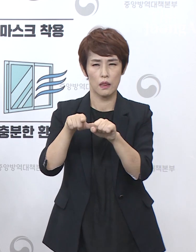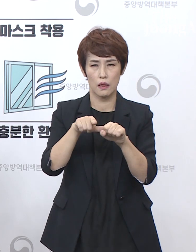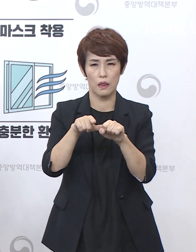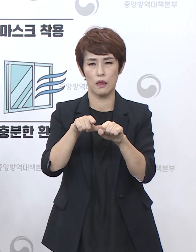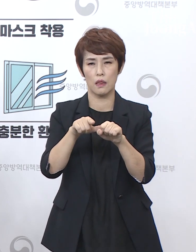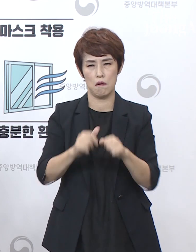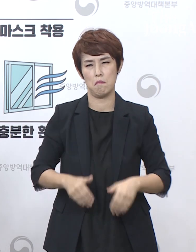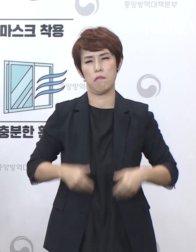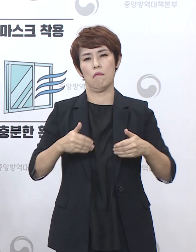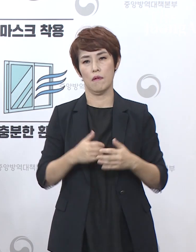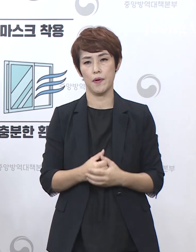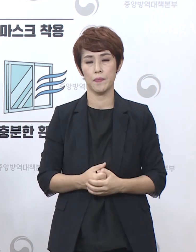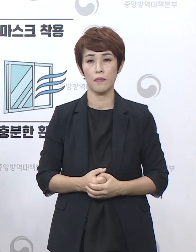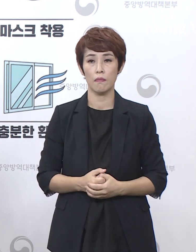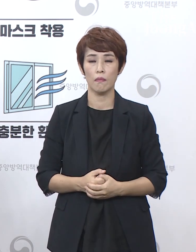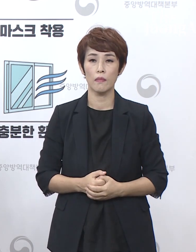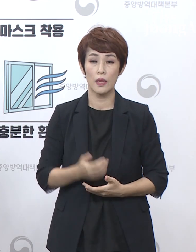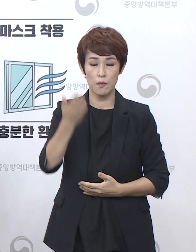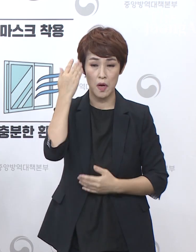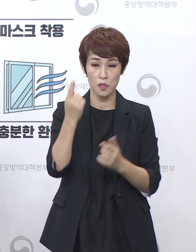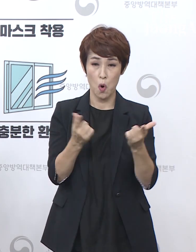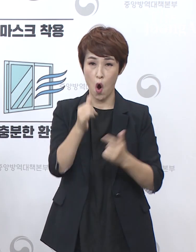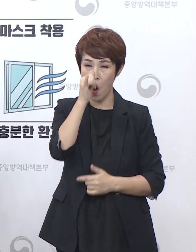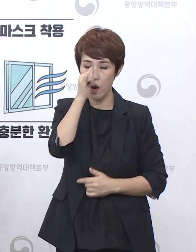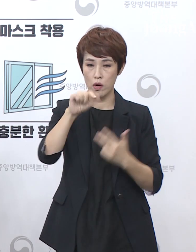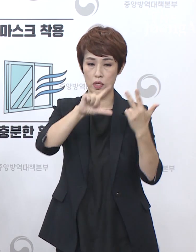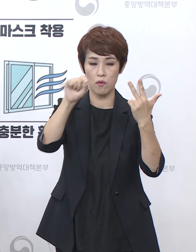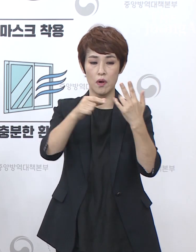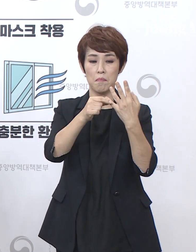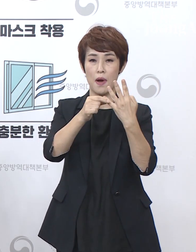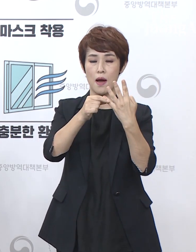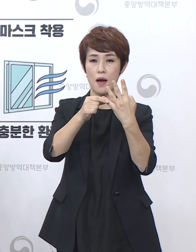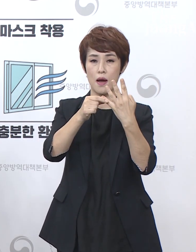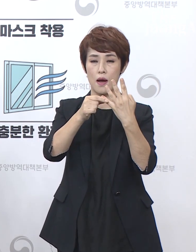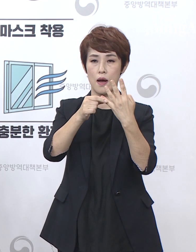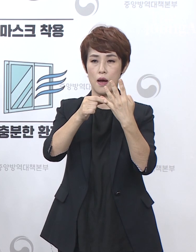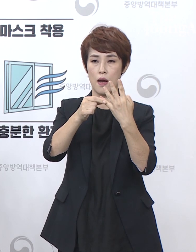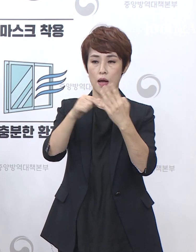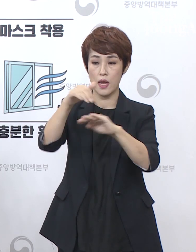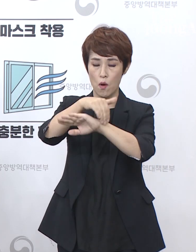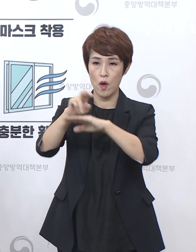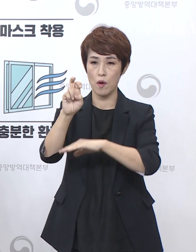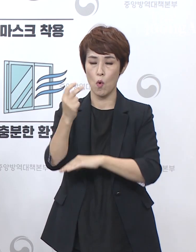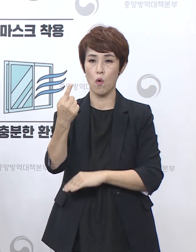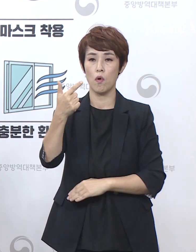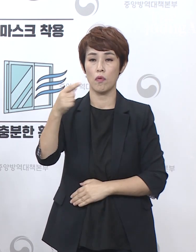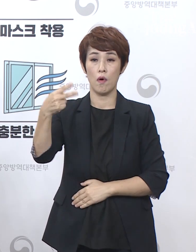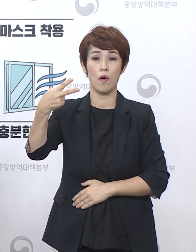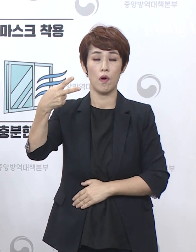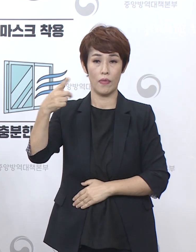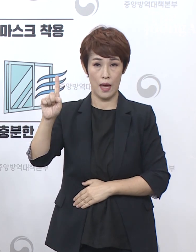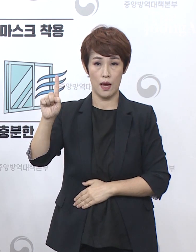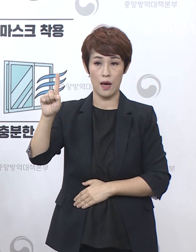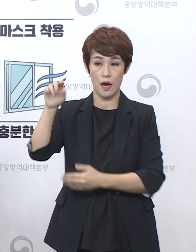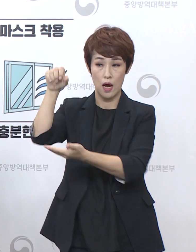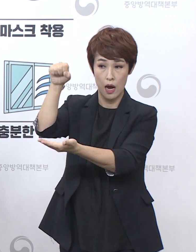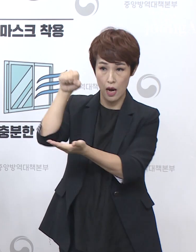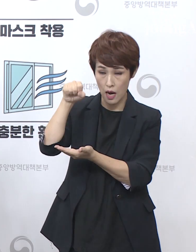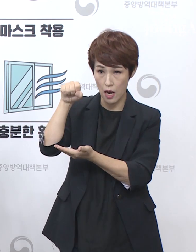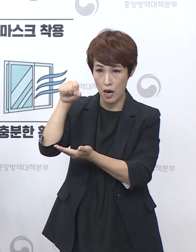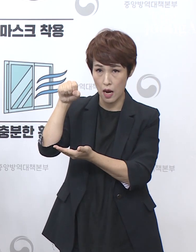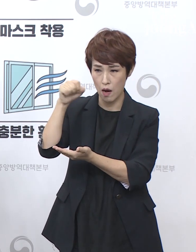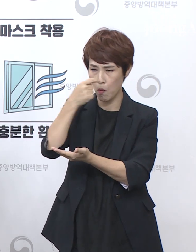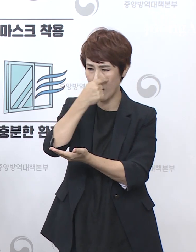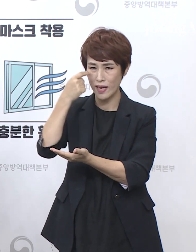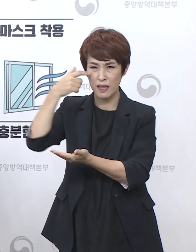그렇게 조정을 했던 거는 7월 마지막 주에 도입되게 될 모더나 백신의 그 공급 일정이 끝까지 확인이